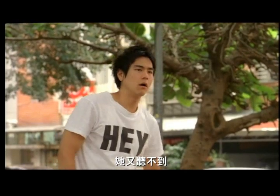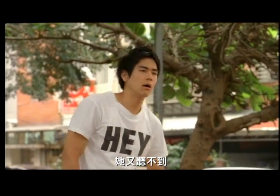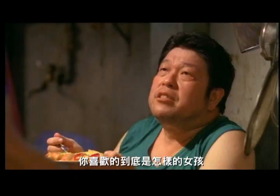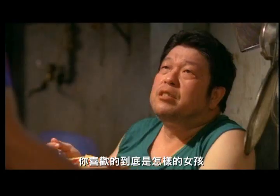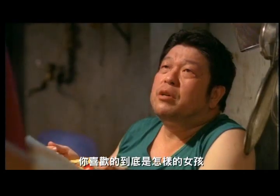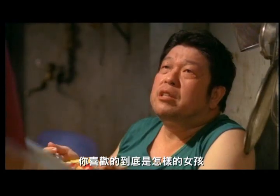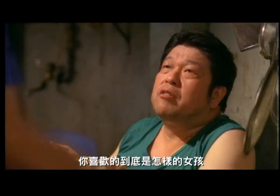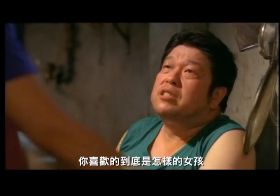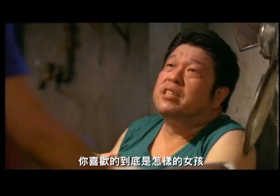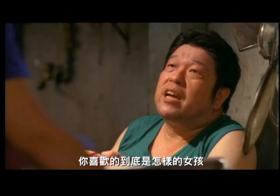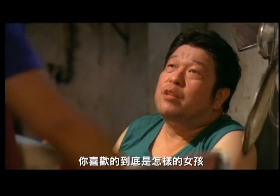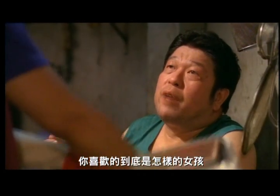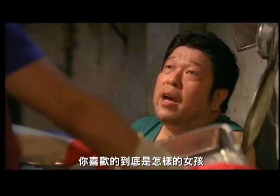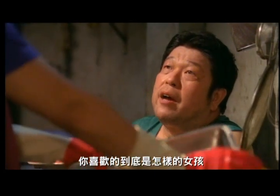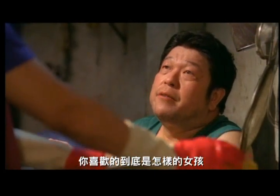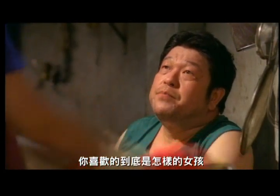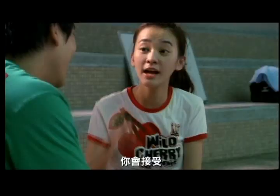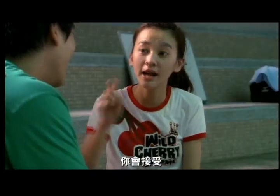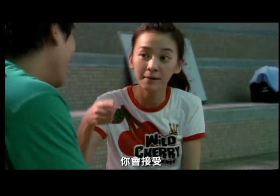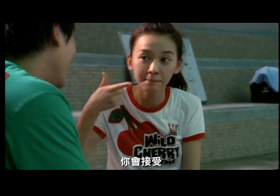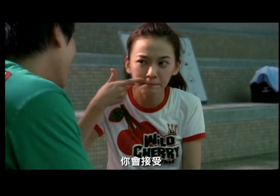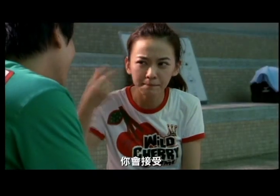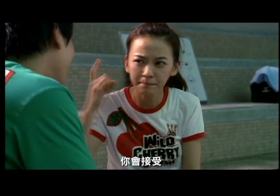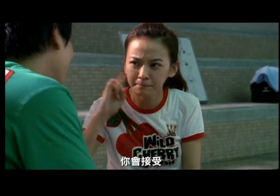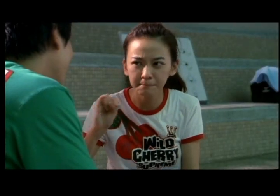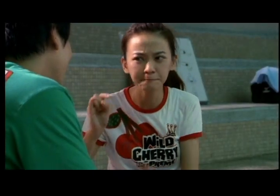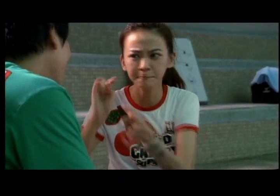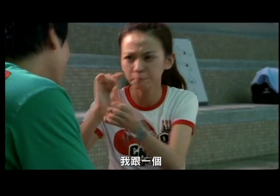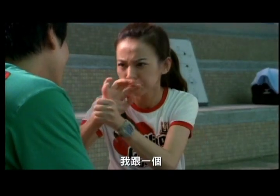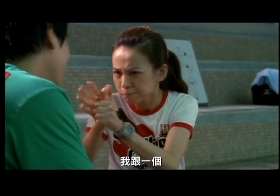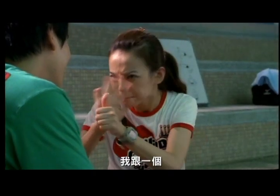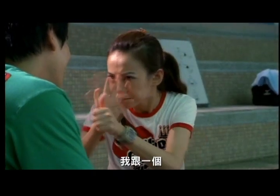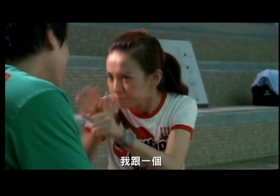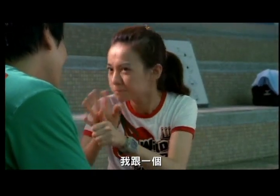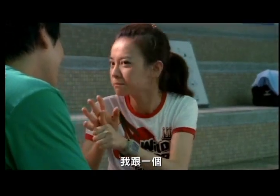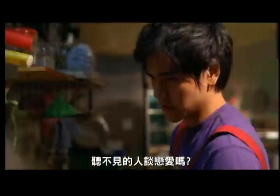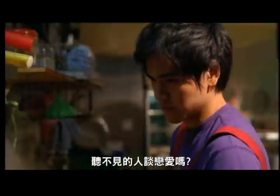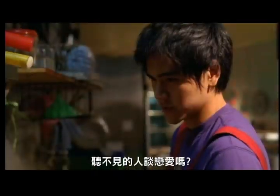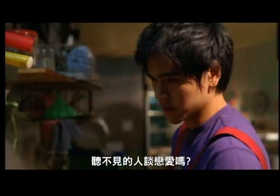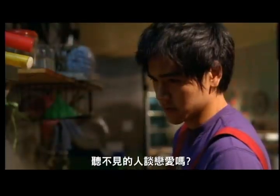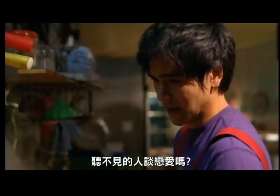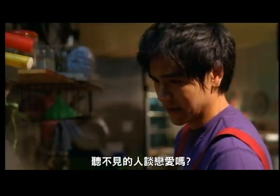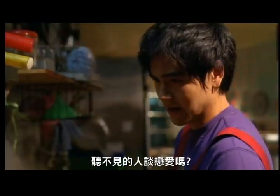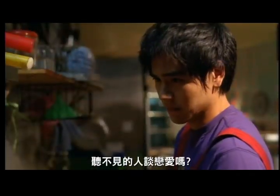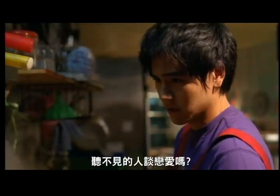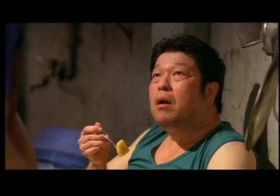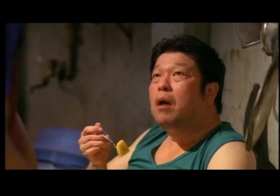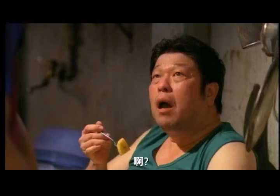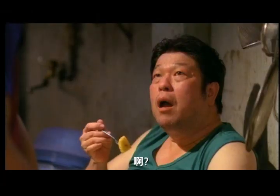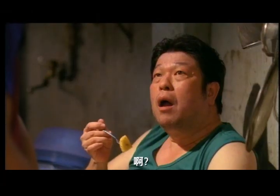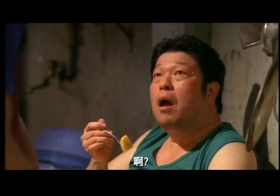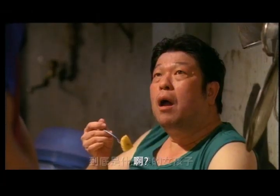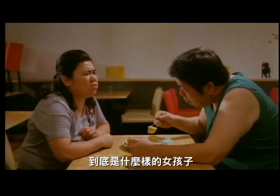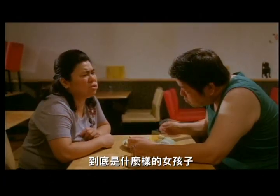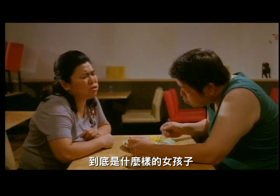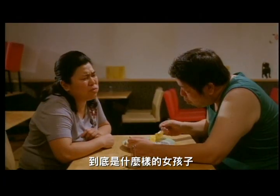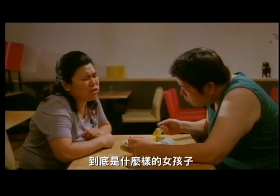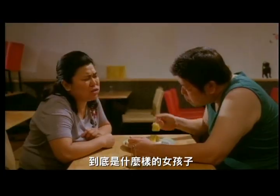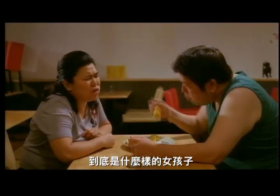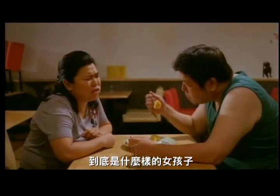你喜欢他到底是怎样的女孩？ 你会接受我跟一个听不见的人谈恋爱？ 啊？ 到底是什么样的女孩